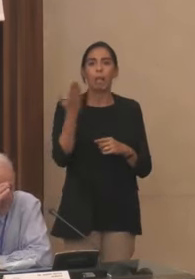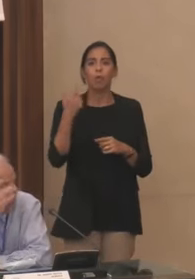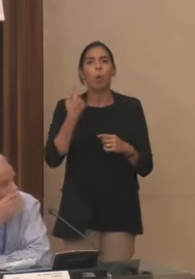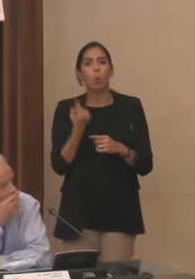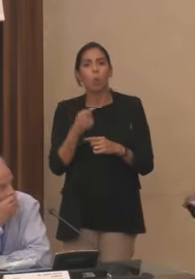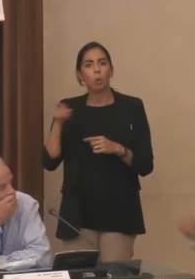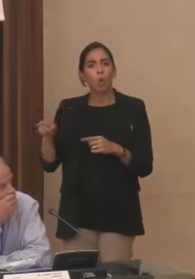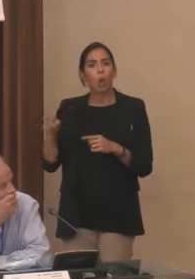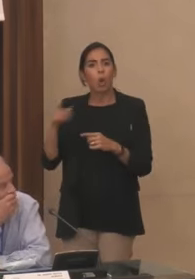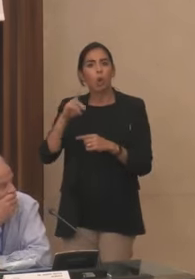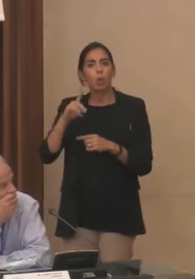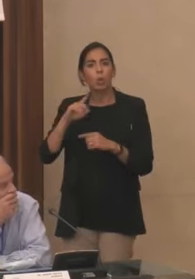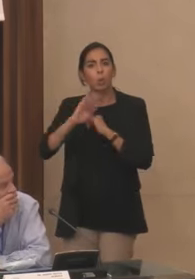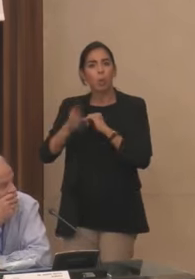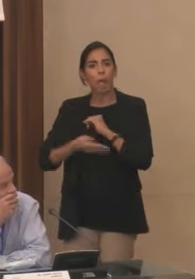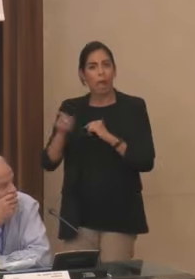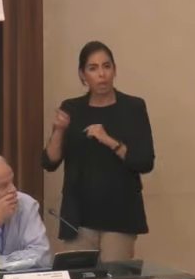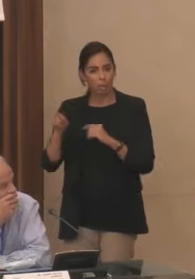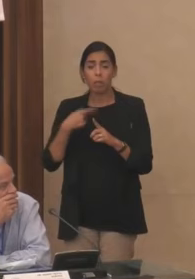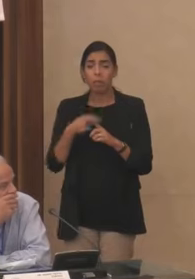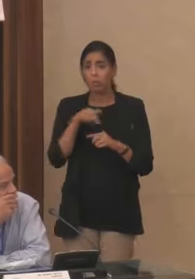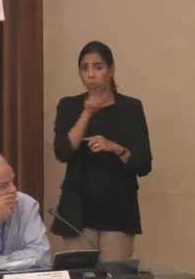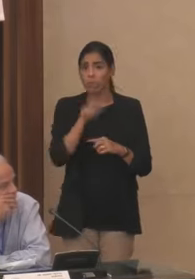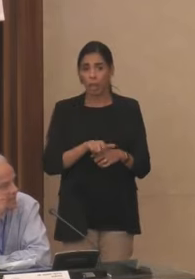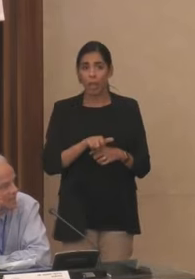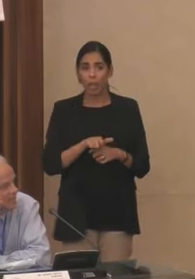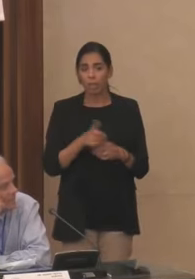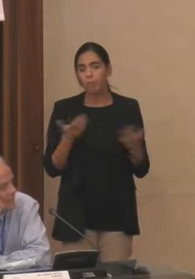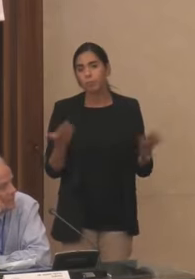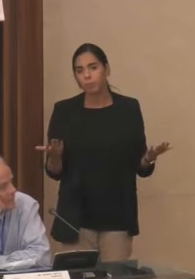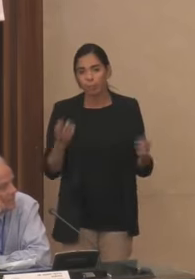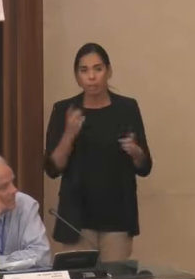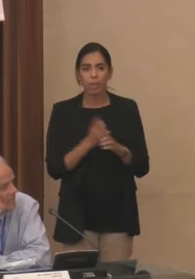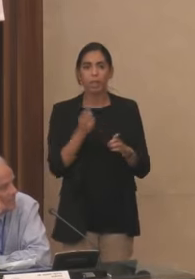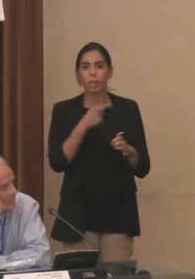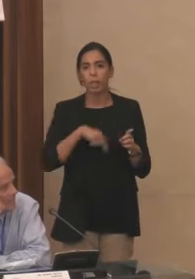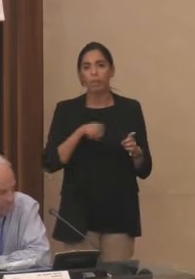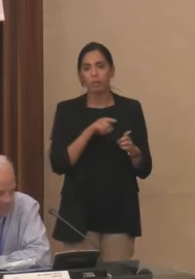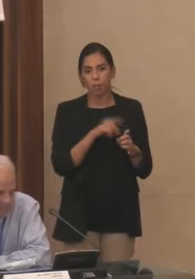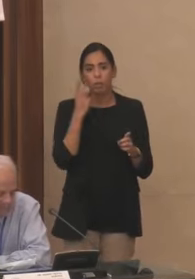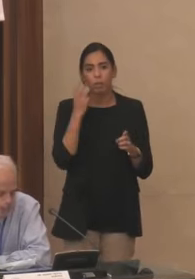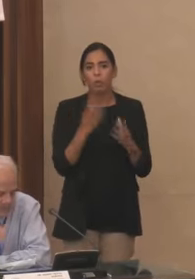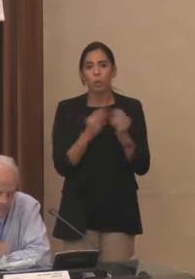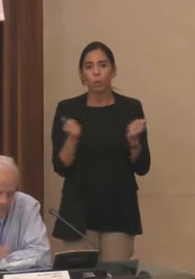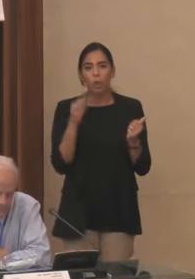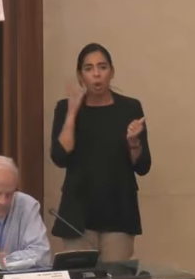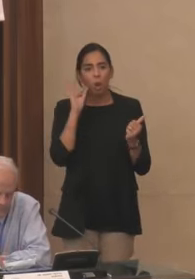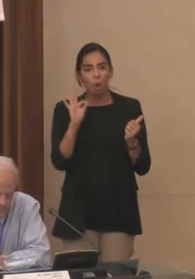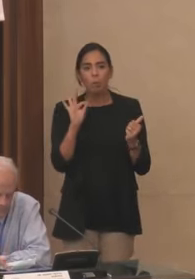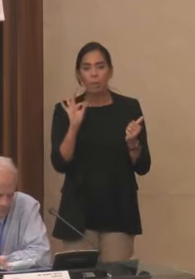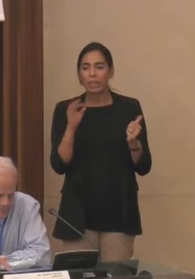Dubai, oltre a tutti quelli che sto curando a Milano. Dobbiamo fare in modo che chiunque, qualunque medico